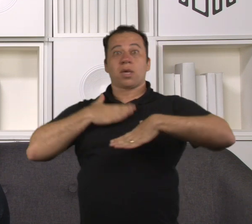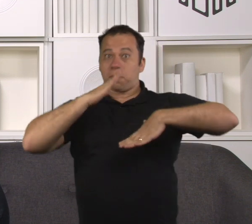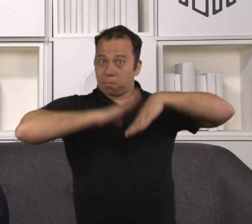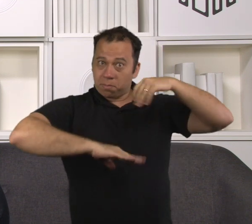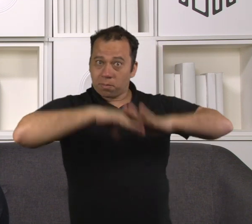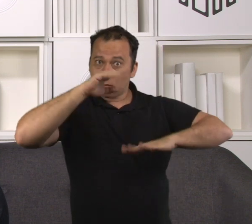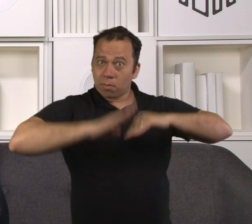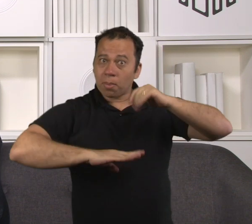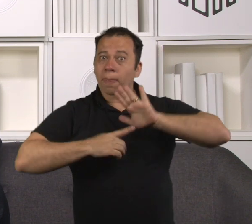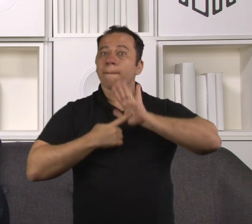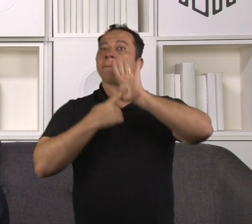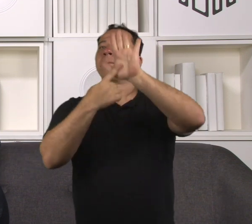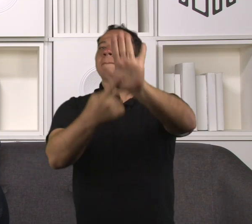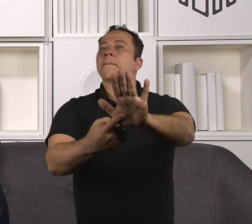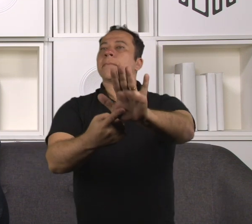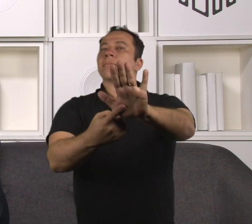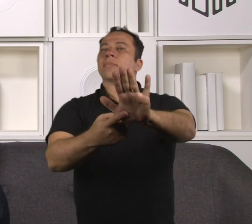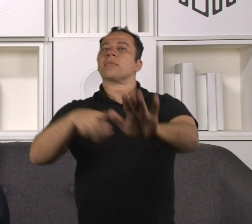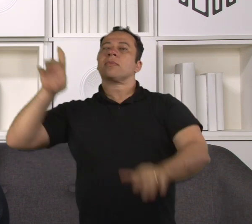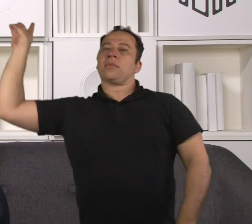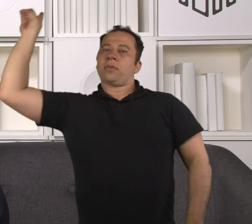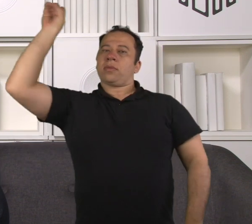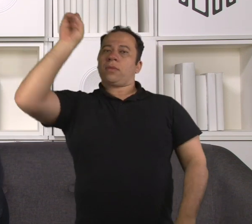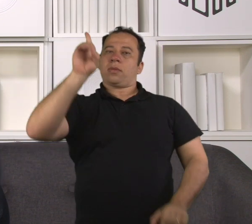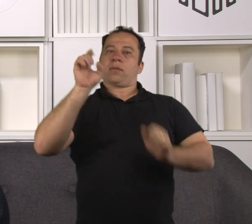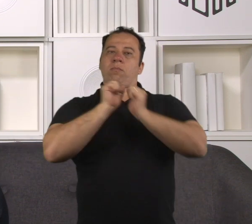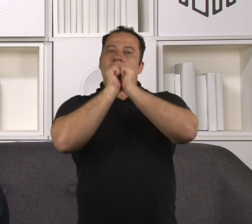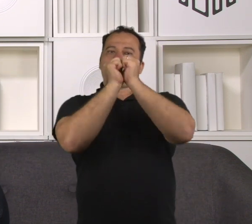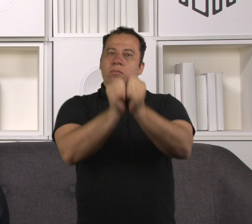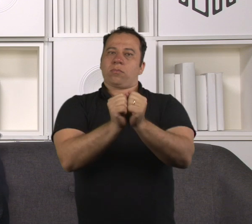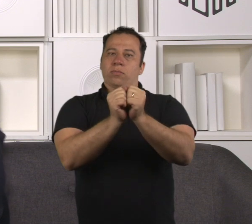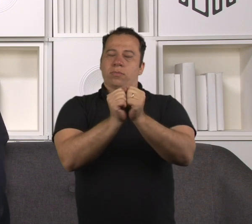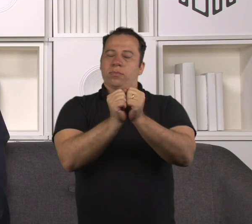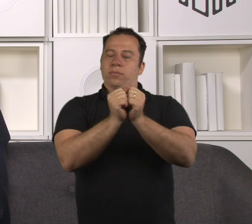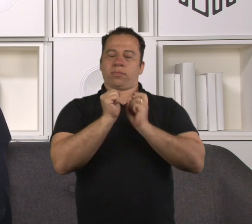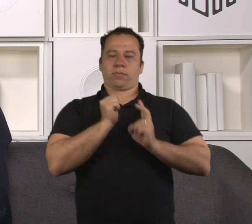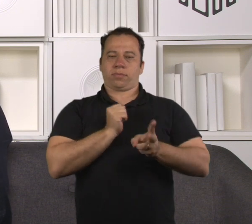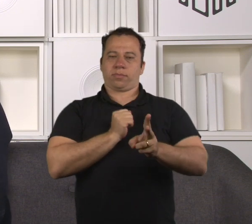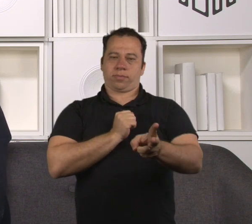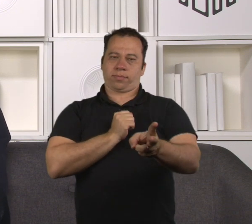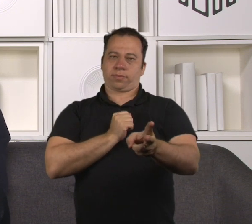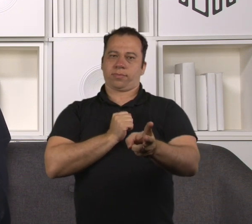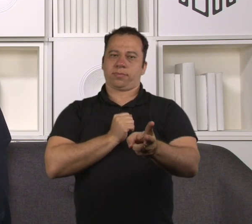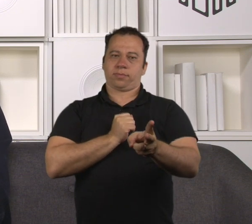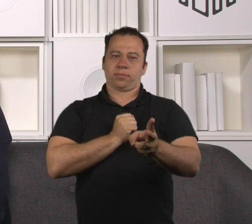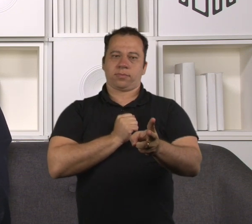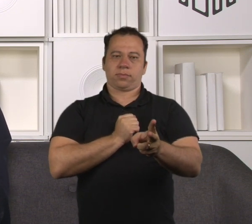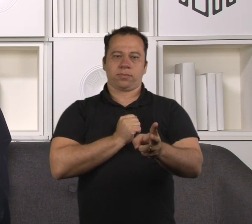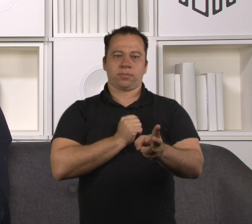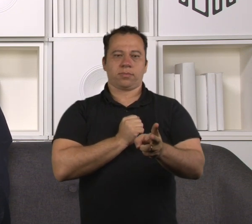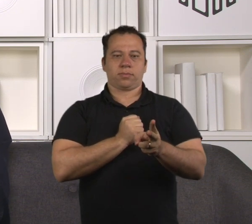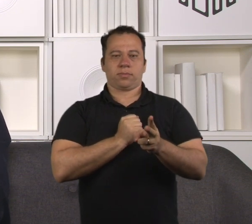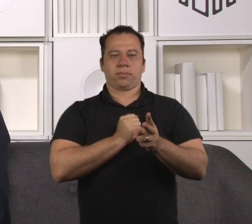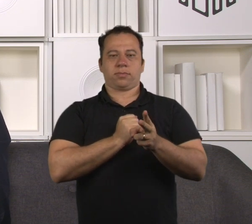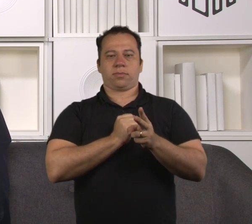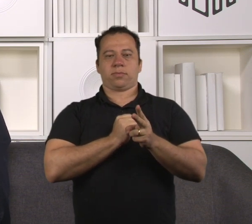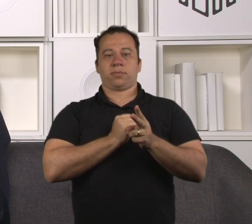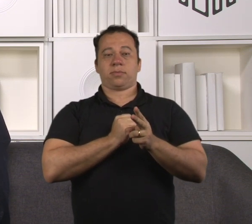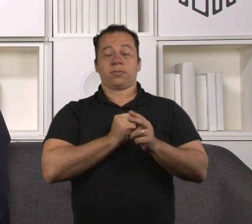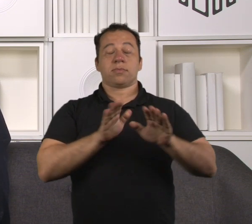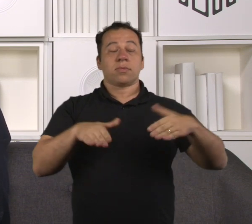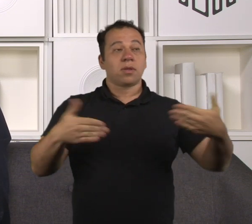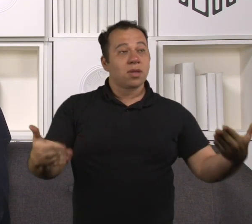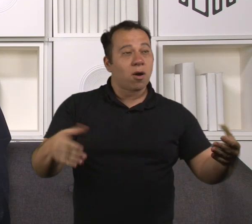isso, que o meu Pai está comigo e que a mão do meu Pai está sobre mim. Então Jesus não faz o que faz porque ele era